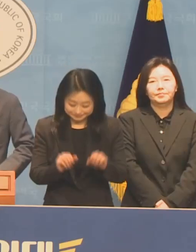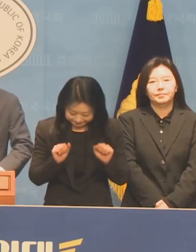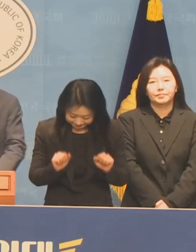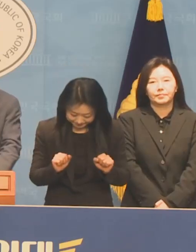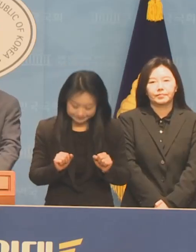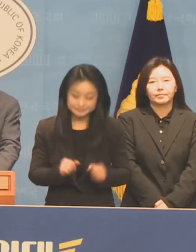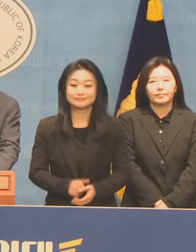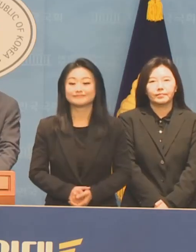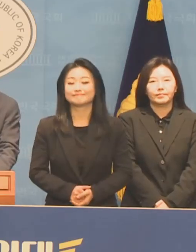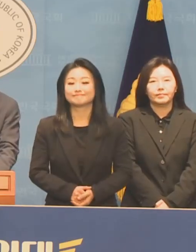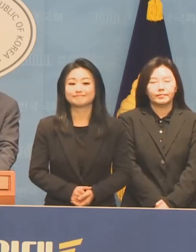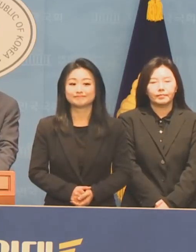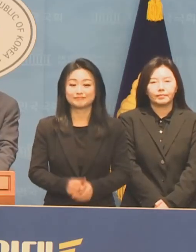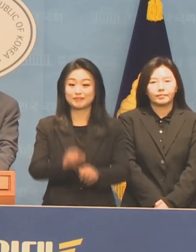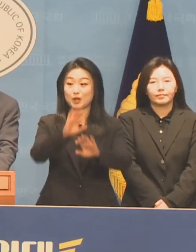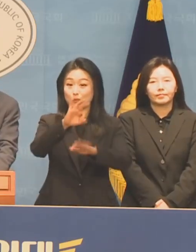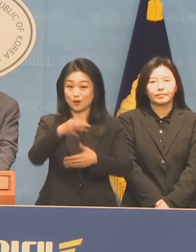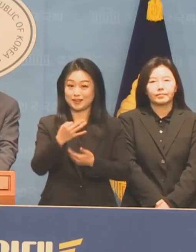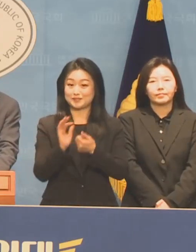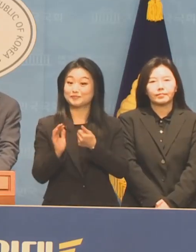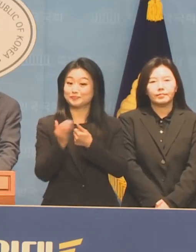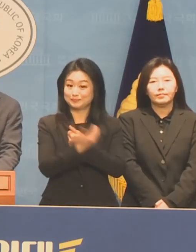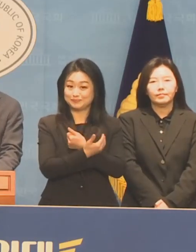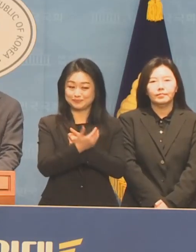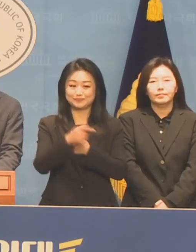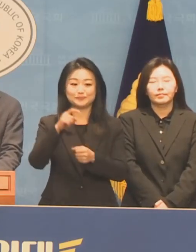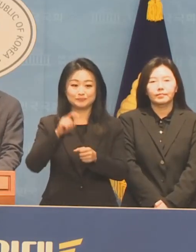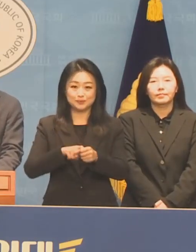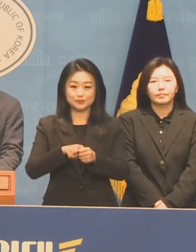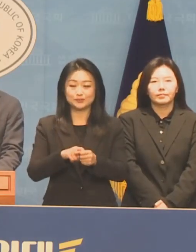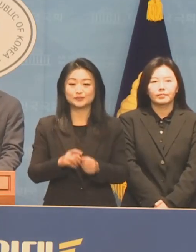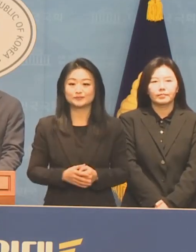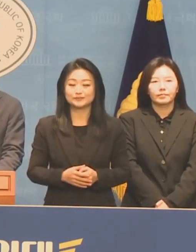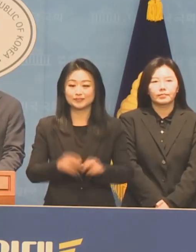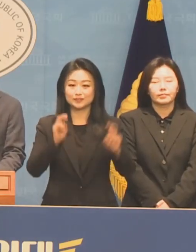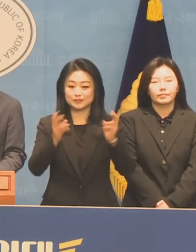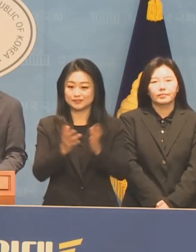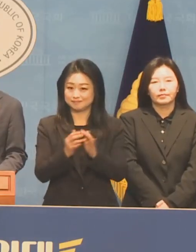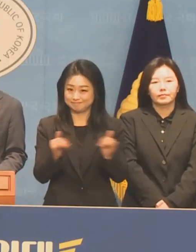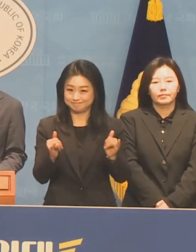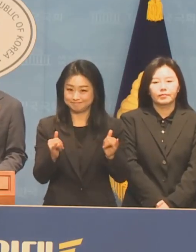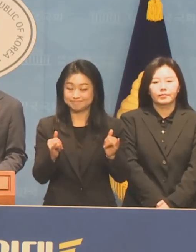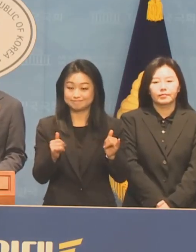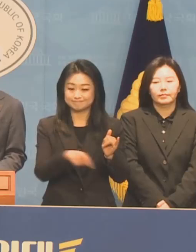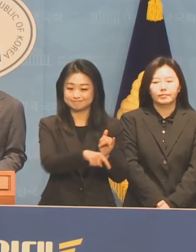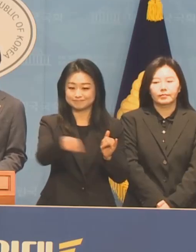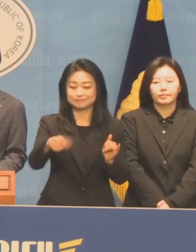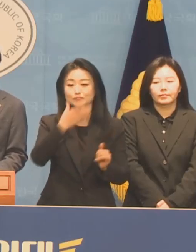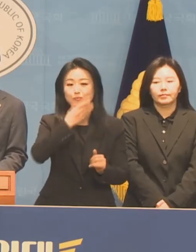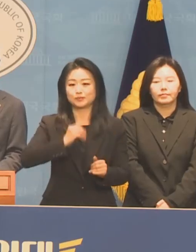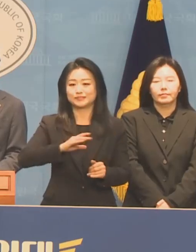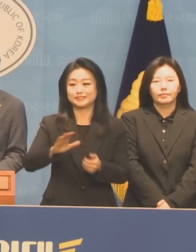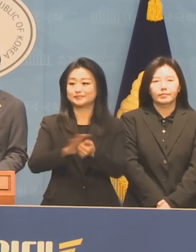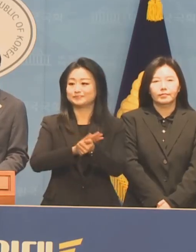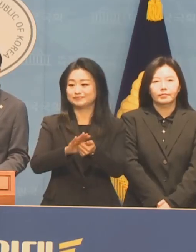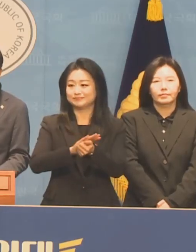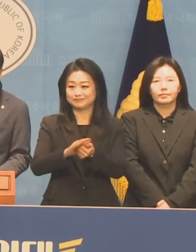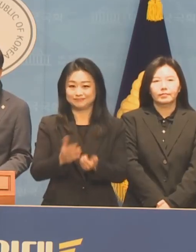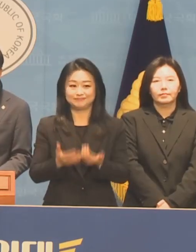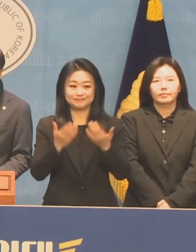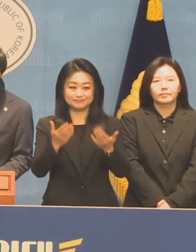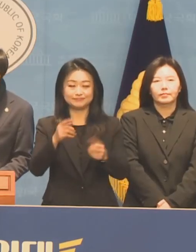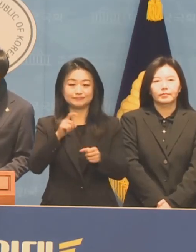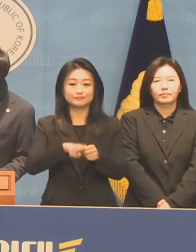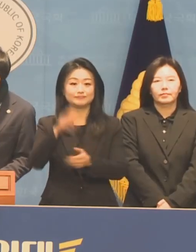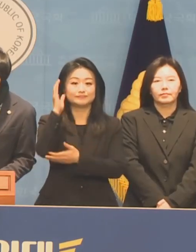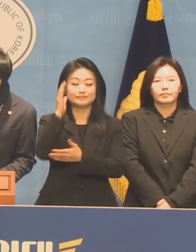안녕하십니까. 월급방위대 제4차 내수 활성화를 위한 직장인 복지 휴가 지원법 추진 기자회견을 시작을